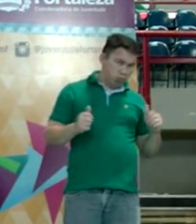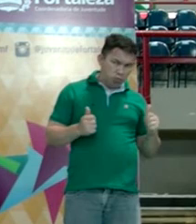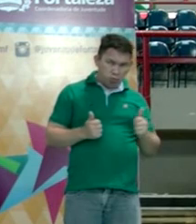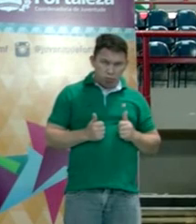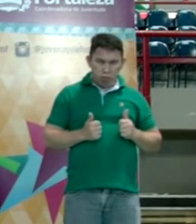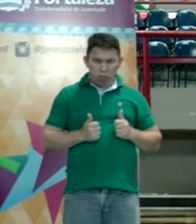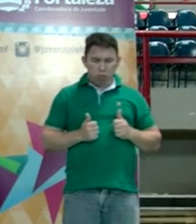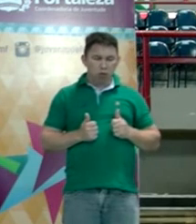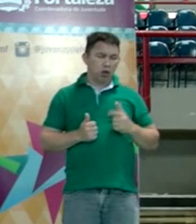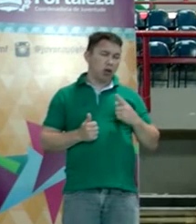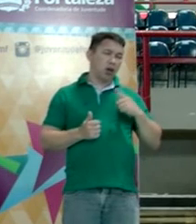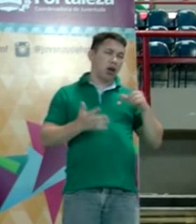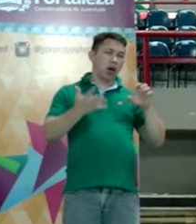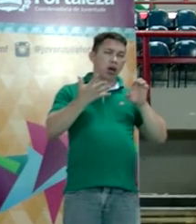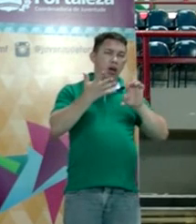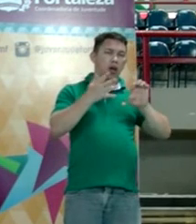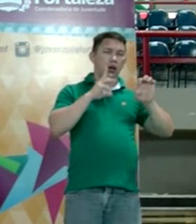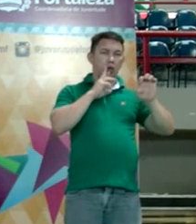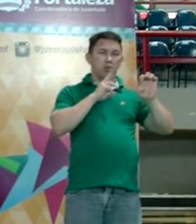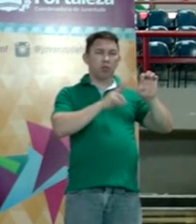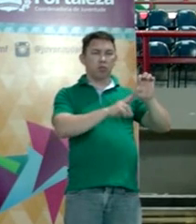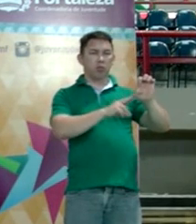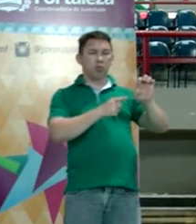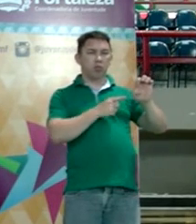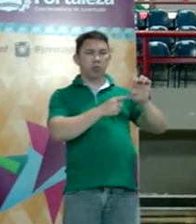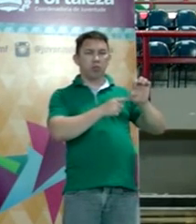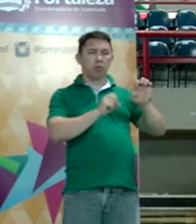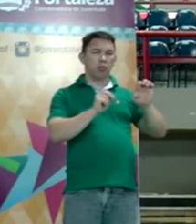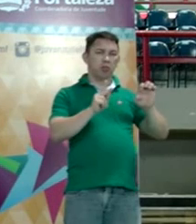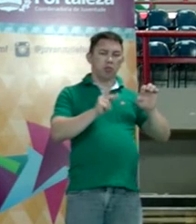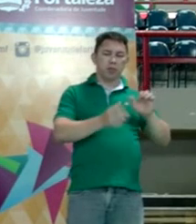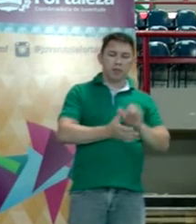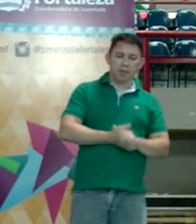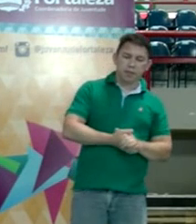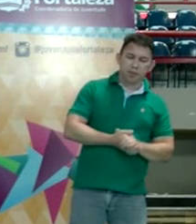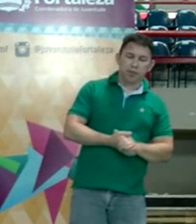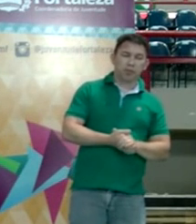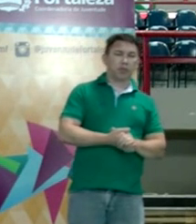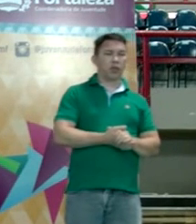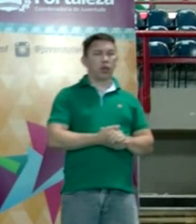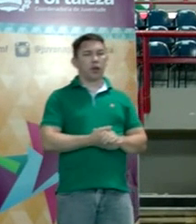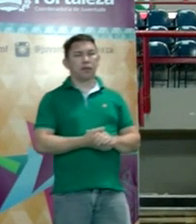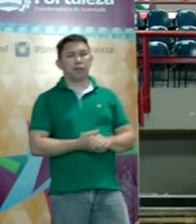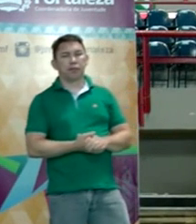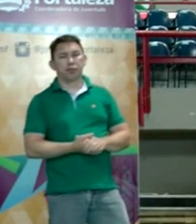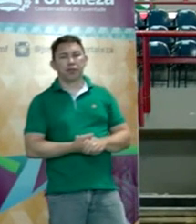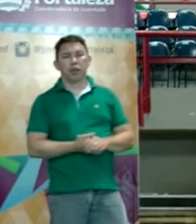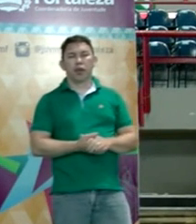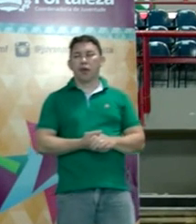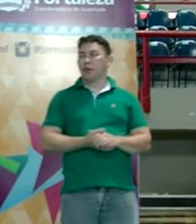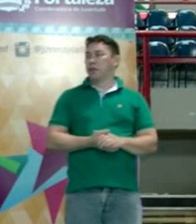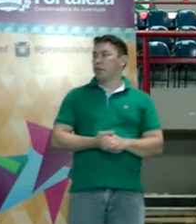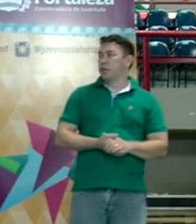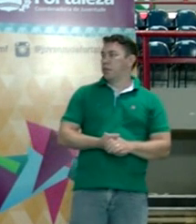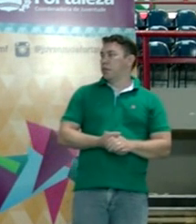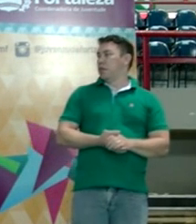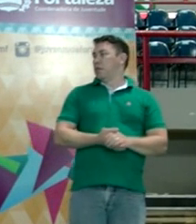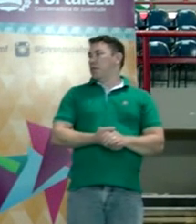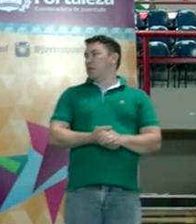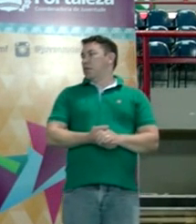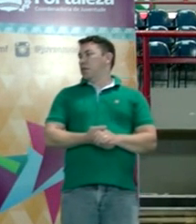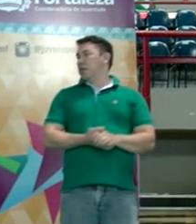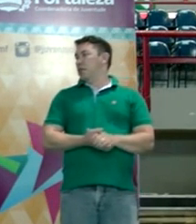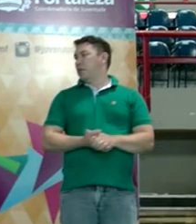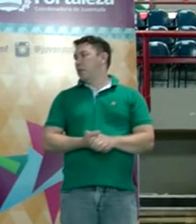seria aí o item E. Tem uma questão aqui sobre Primeira Guerra Mundial, mas deixa eu ver aqui uma que eu achei que também era